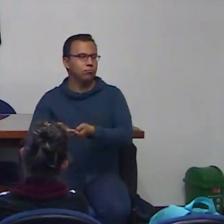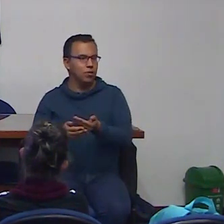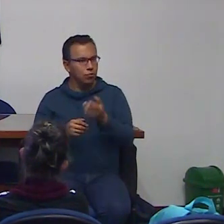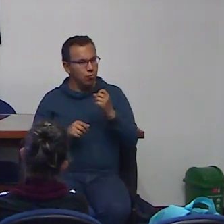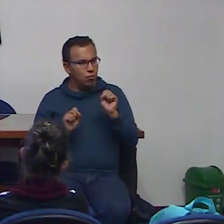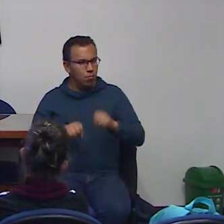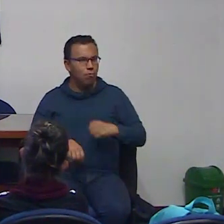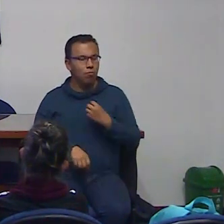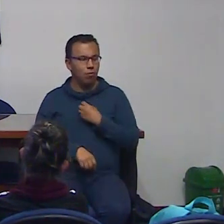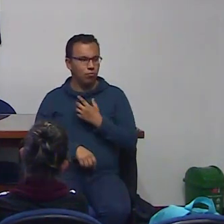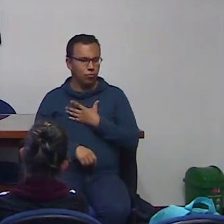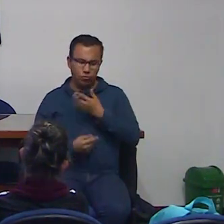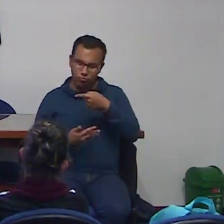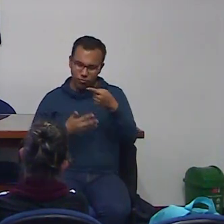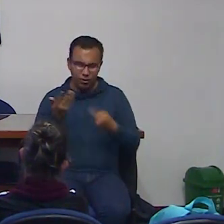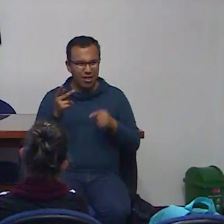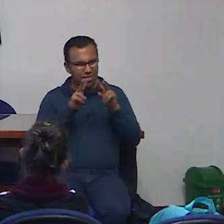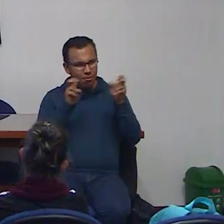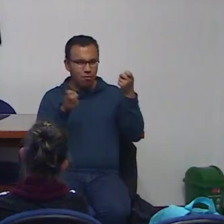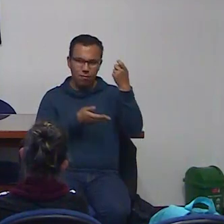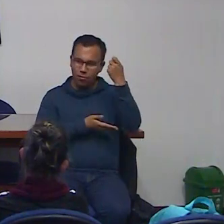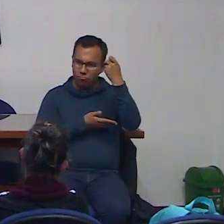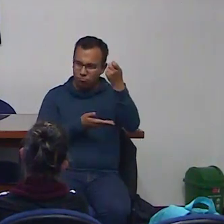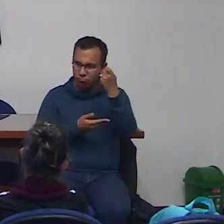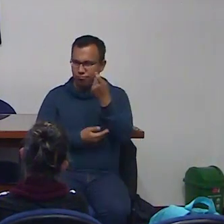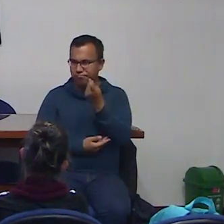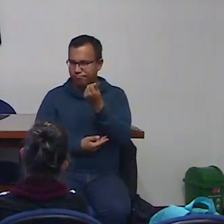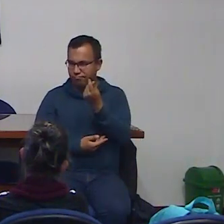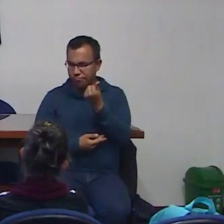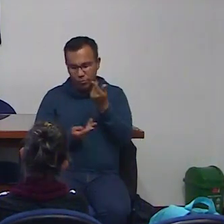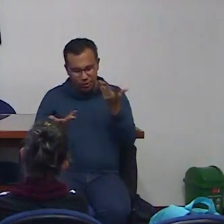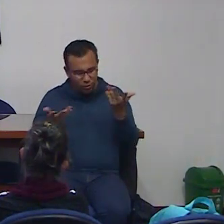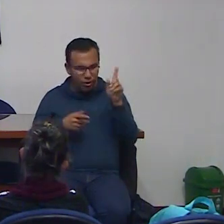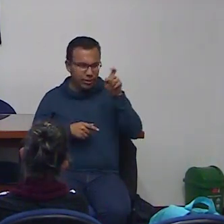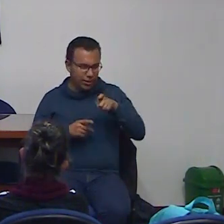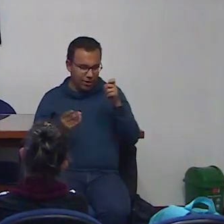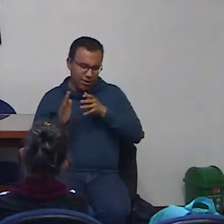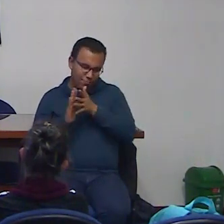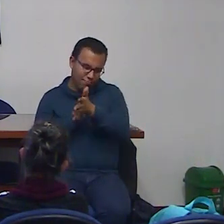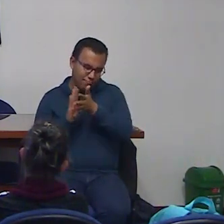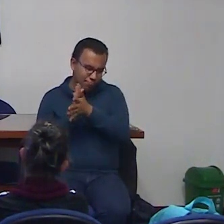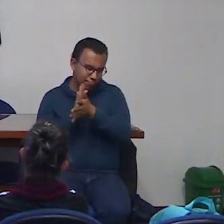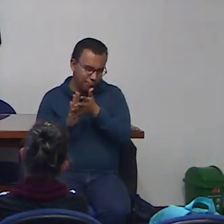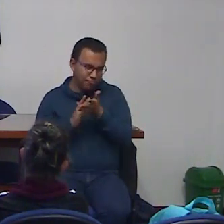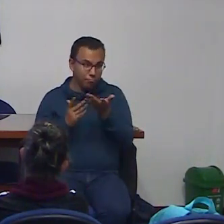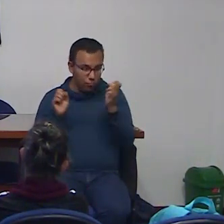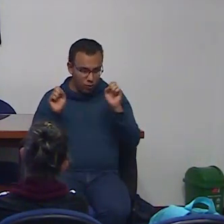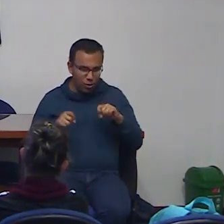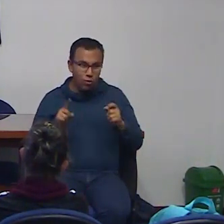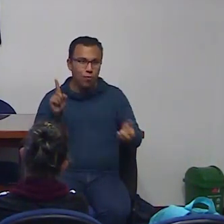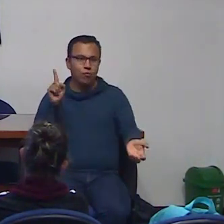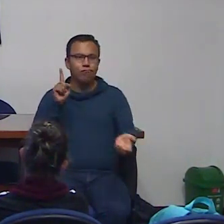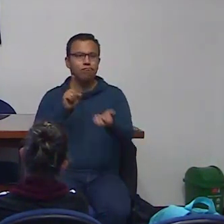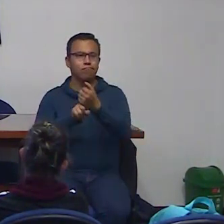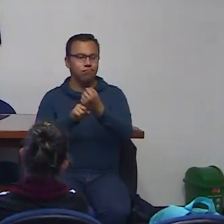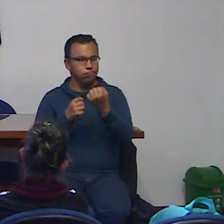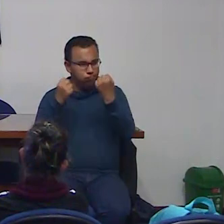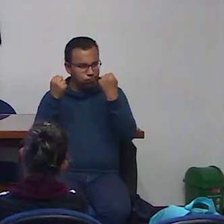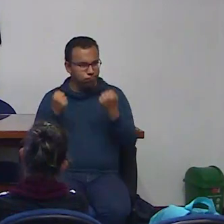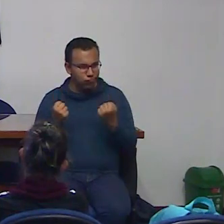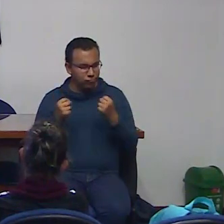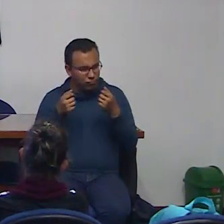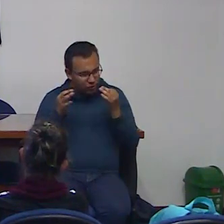posibilidad de toda la parte financiera y todo lo que tiene que ver con esto de lo que les voy a contar pues se pudiera como como